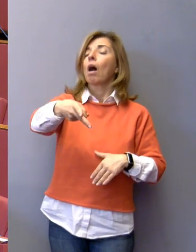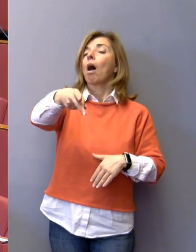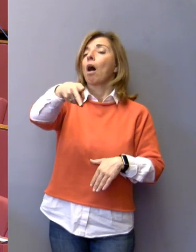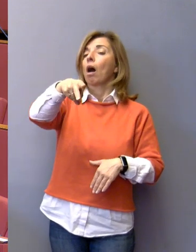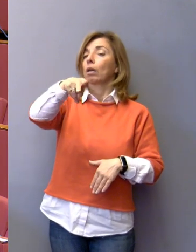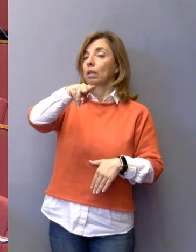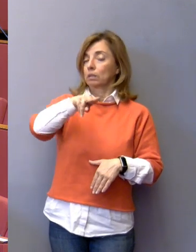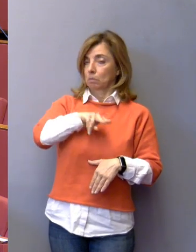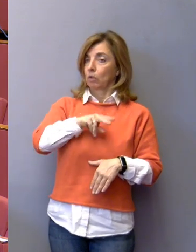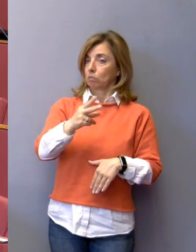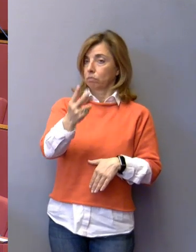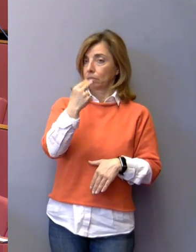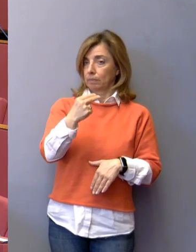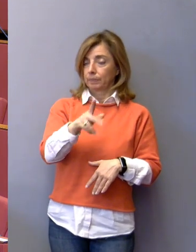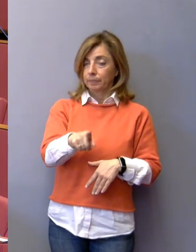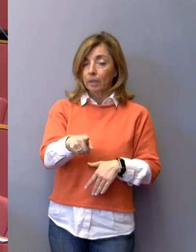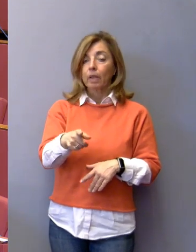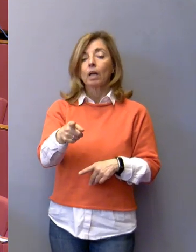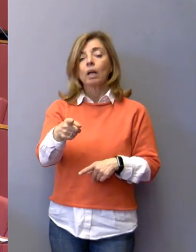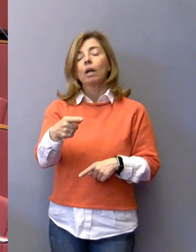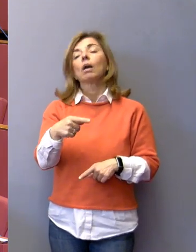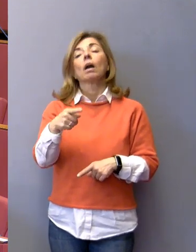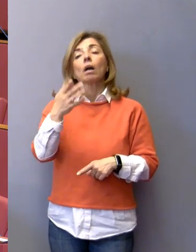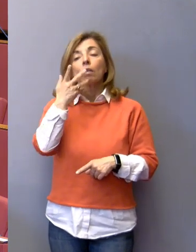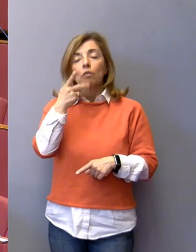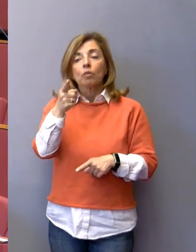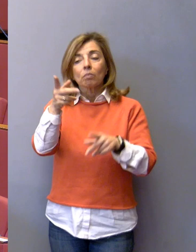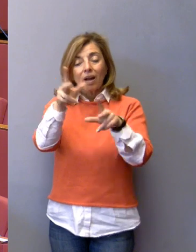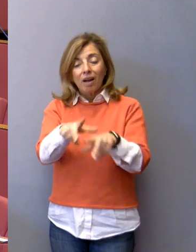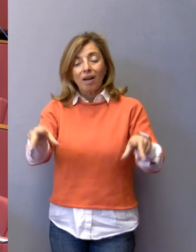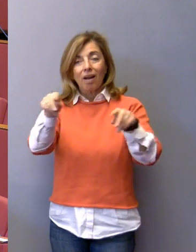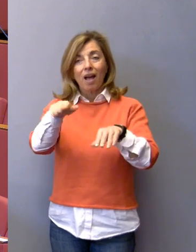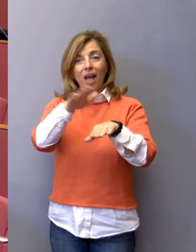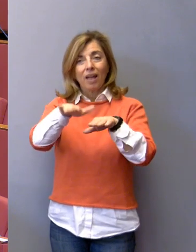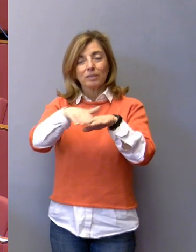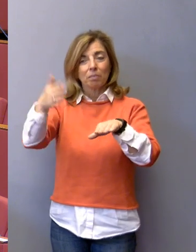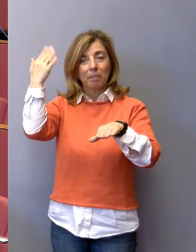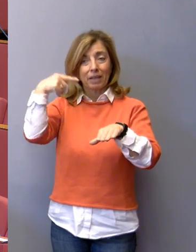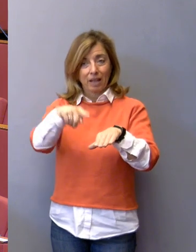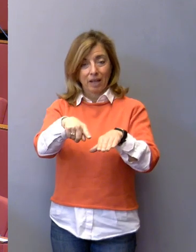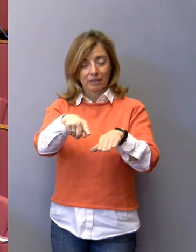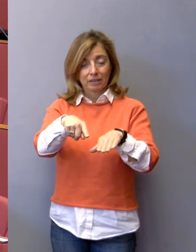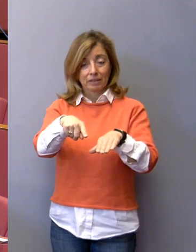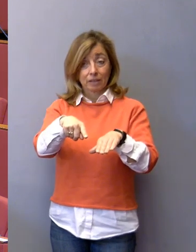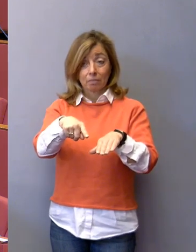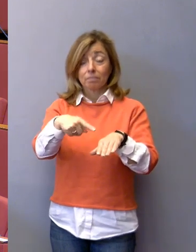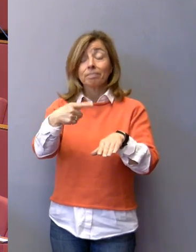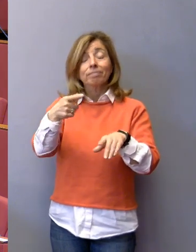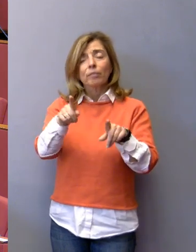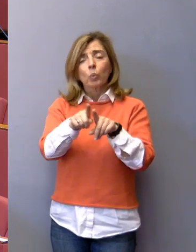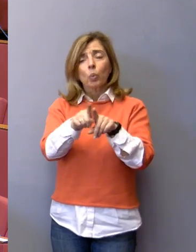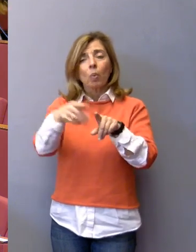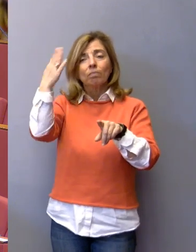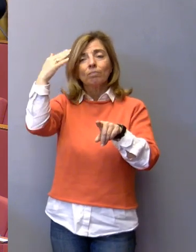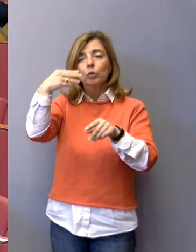di ripetere perché l'unico caso in cui possiamo ripetere quell'esperienza Perché Perché come nel caso del Ponte Morandi Ci